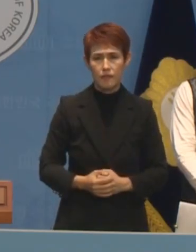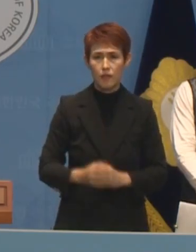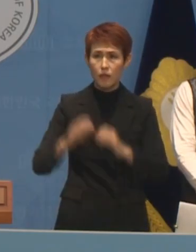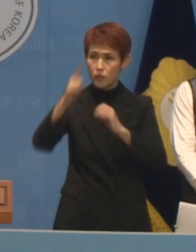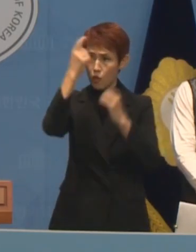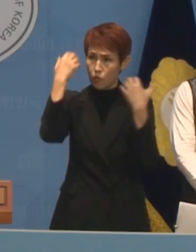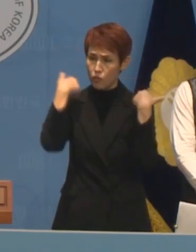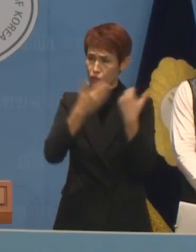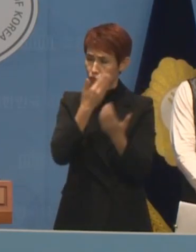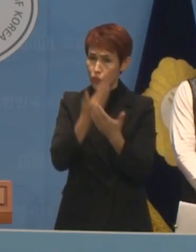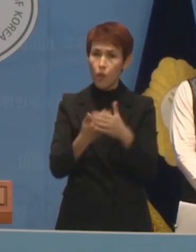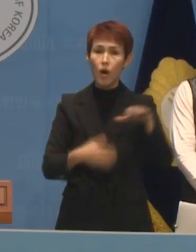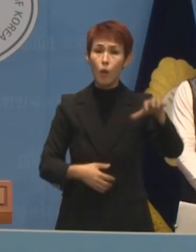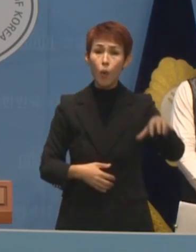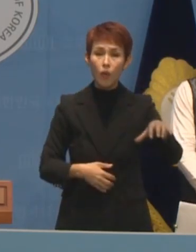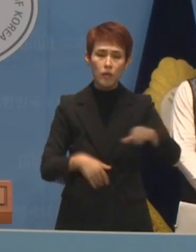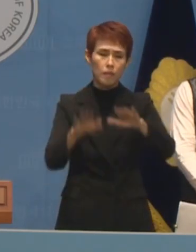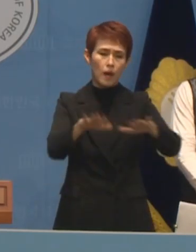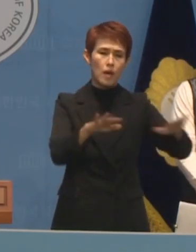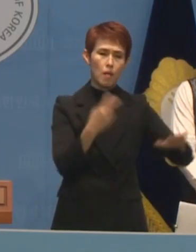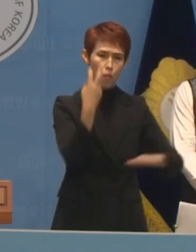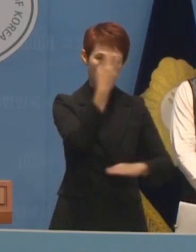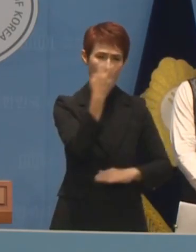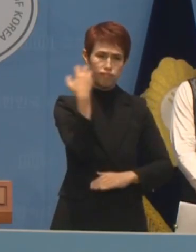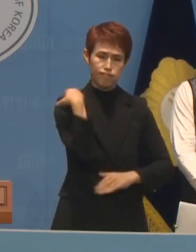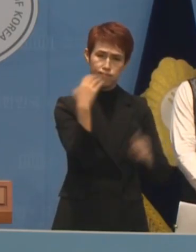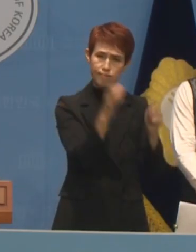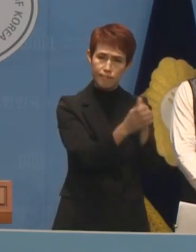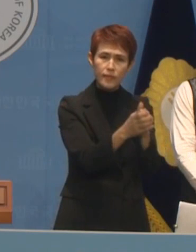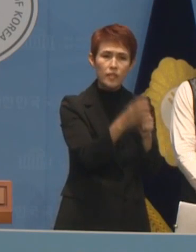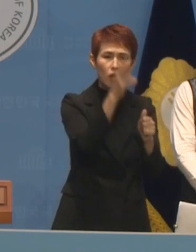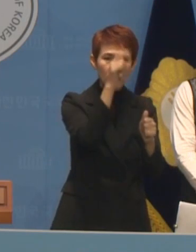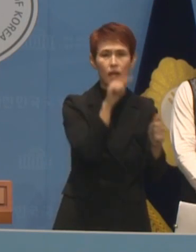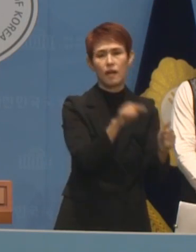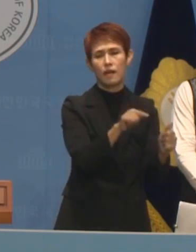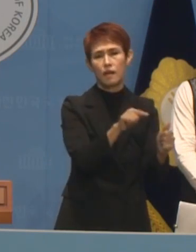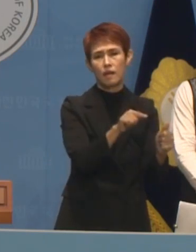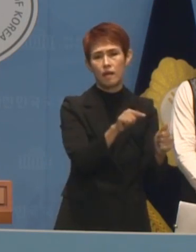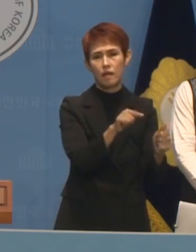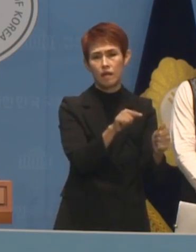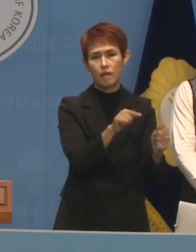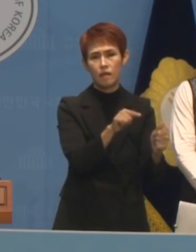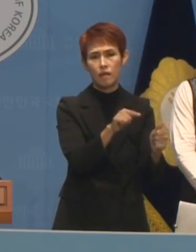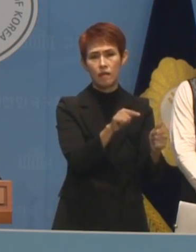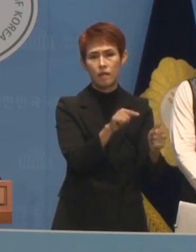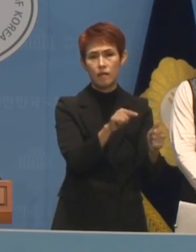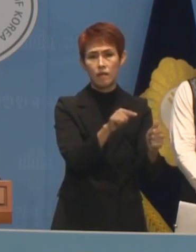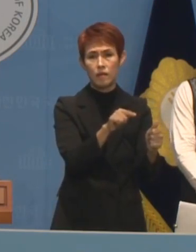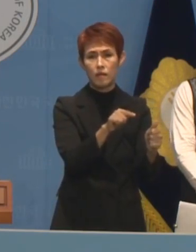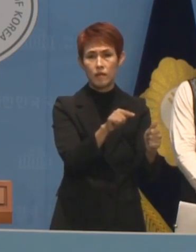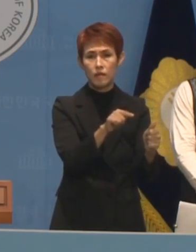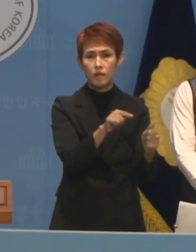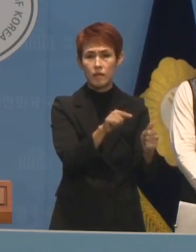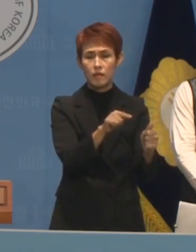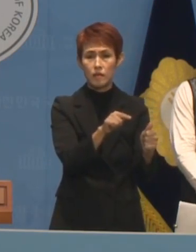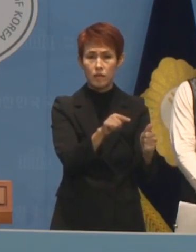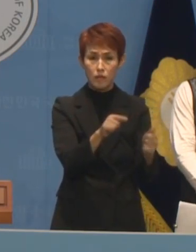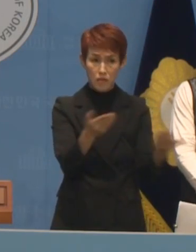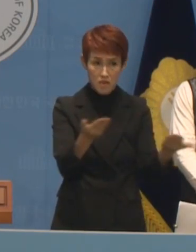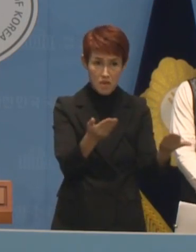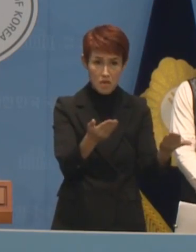국가의 중요 시설인 항만 보안을 책임지고 있는 해양수산부 소속 청원 경찰들의